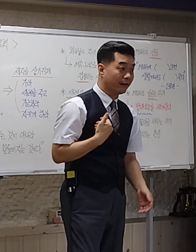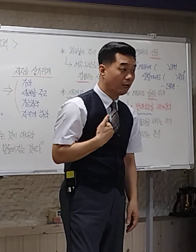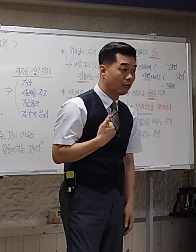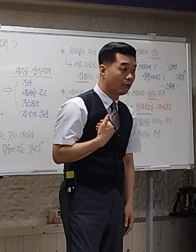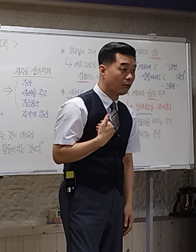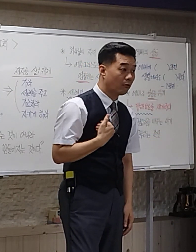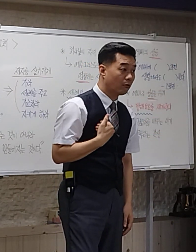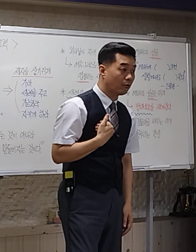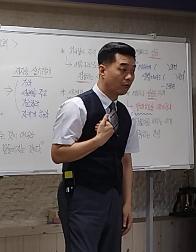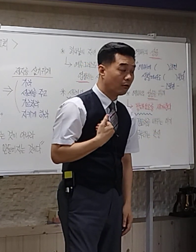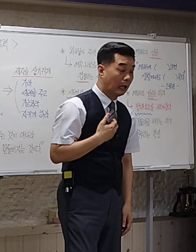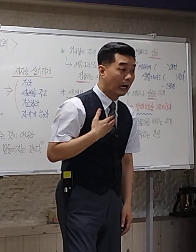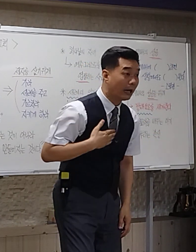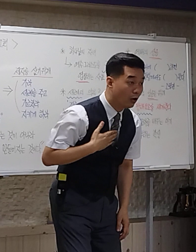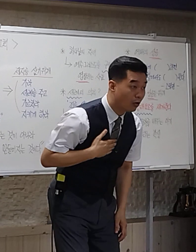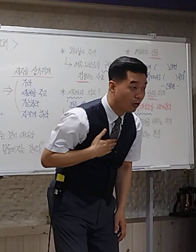몰랐어요? 알아요?